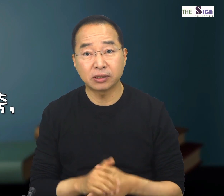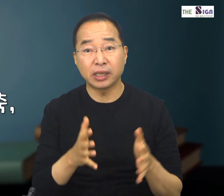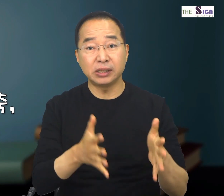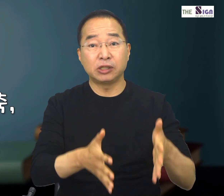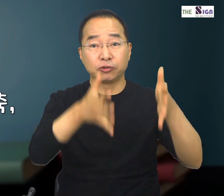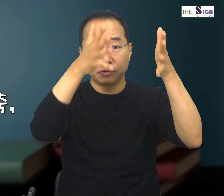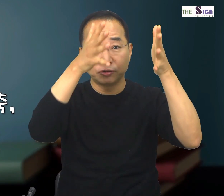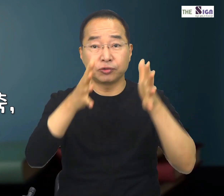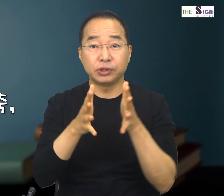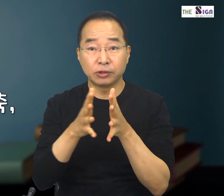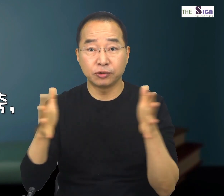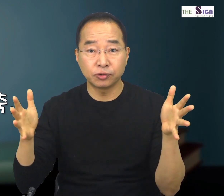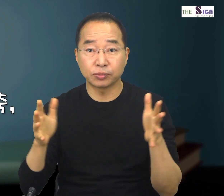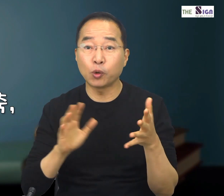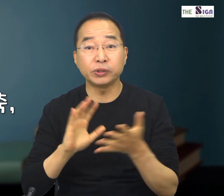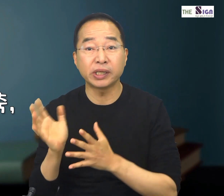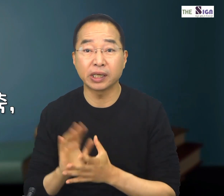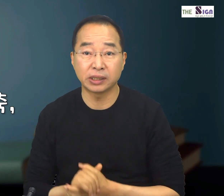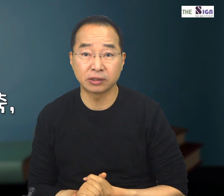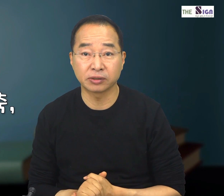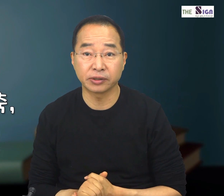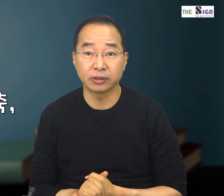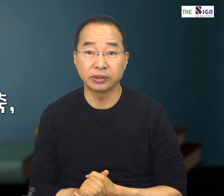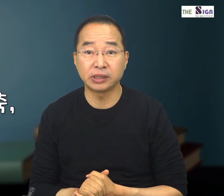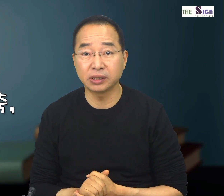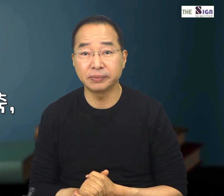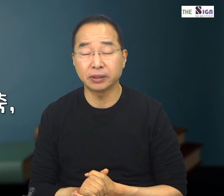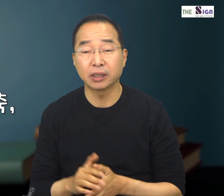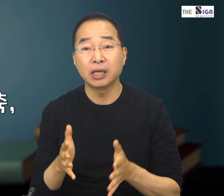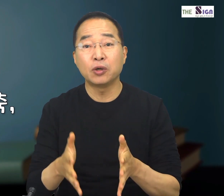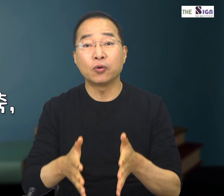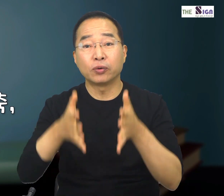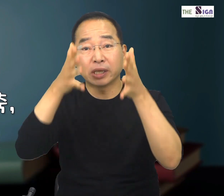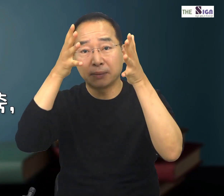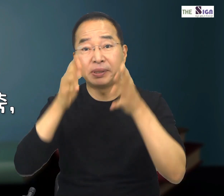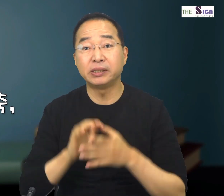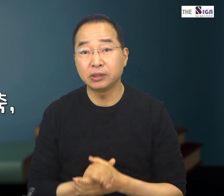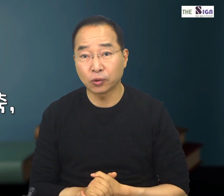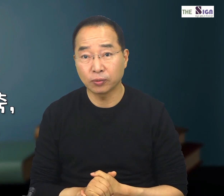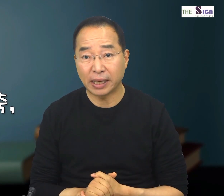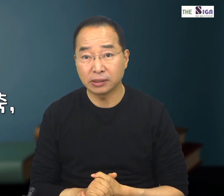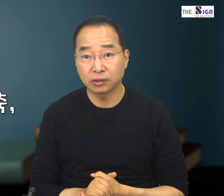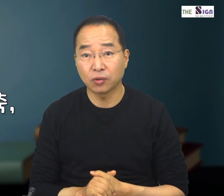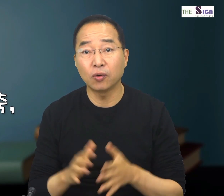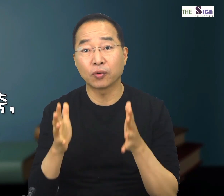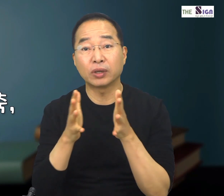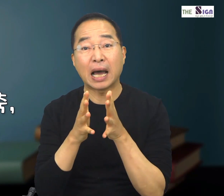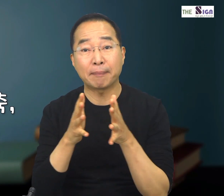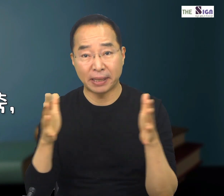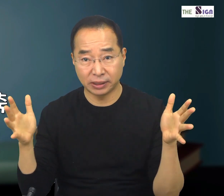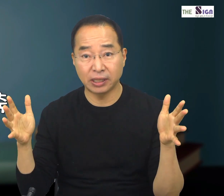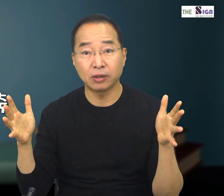예전엔 이것도 쓰고 이것도 쓰고 좀 혼재가 됐었어요. 근데 지금은 요거는 약간 빌딩 쪽으로 많이 쓰고 요거는 아파트 개념을